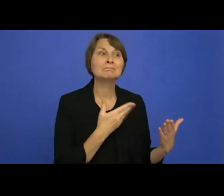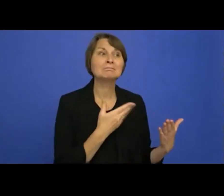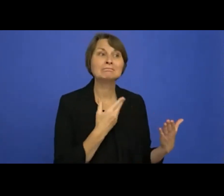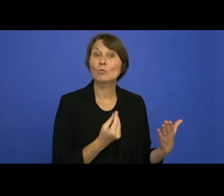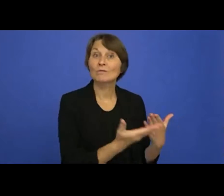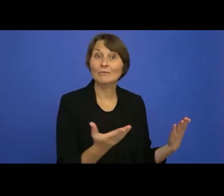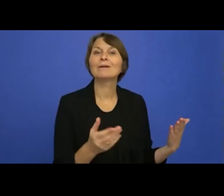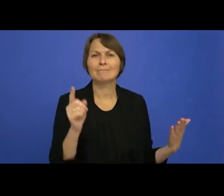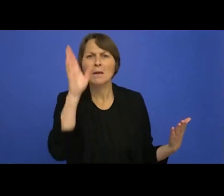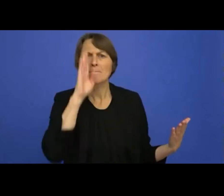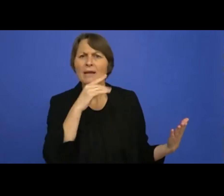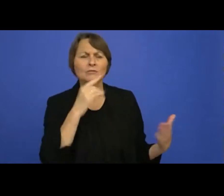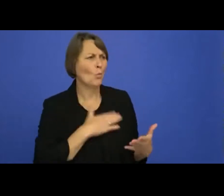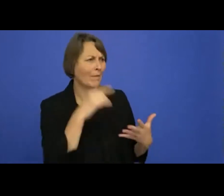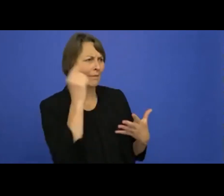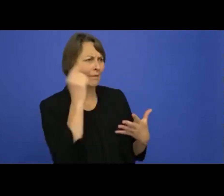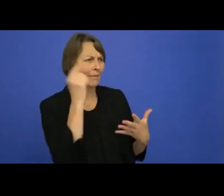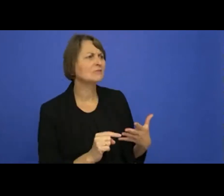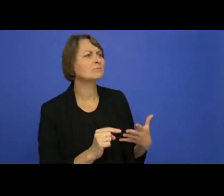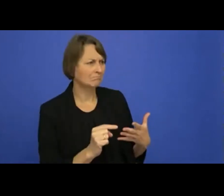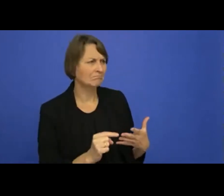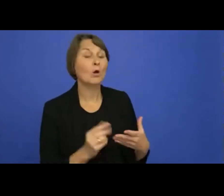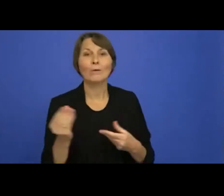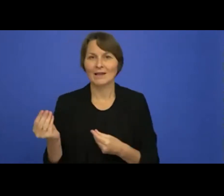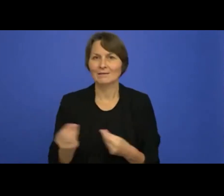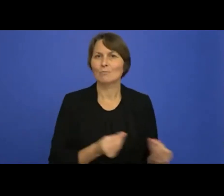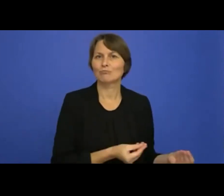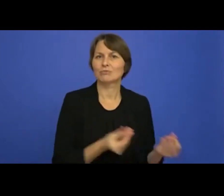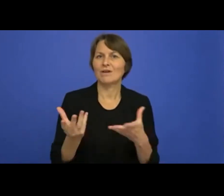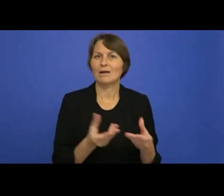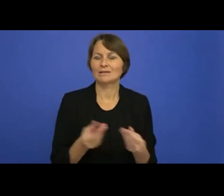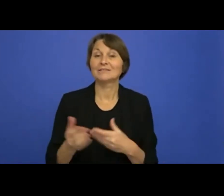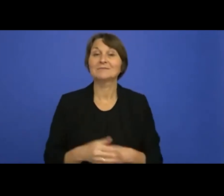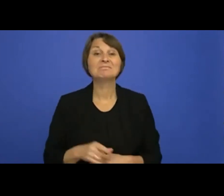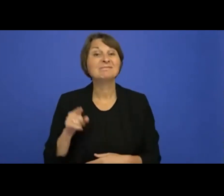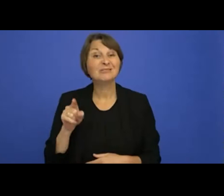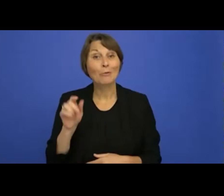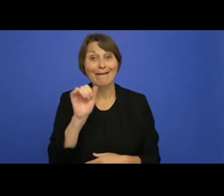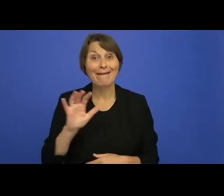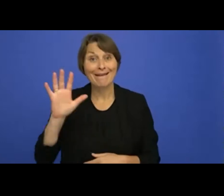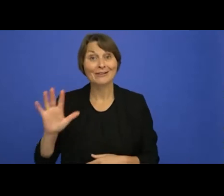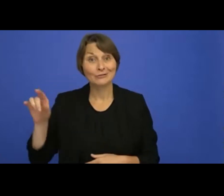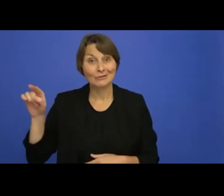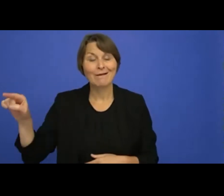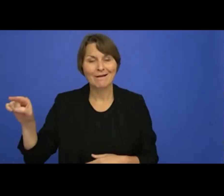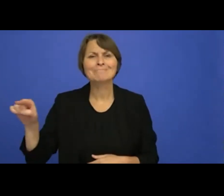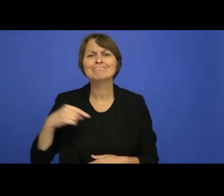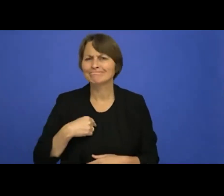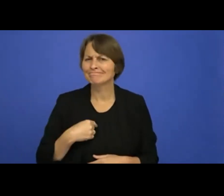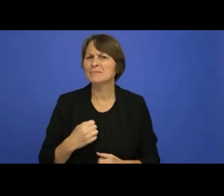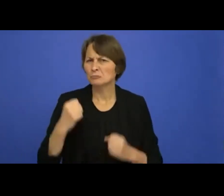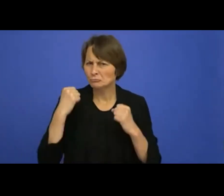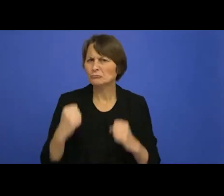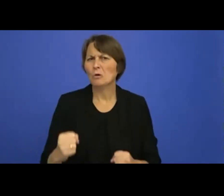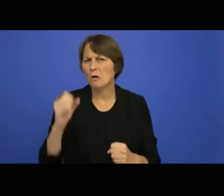veulent faire les écoles, c'est de répondre aux desiderata des parents. Et en Asie, en Asie du Sud-Est,